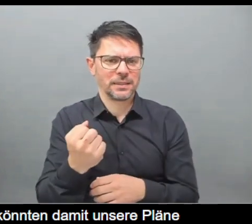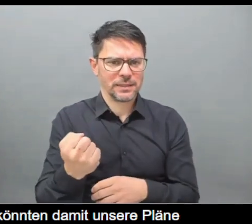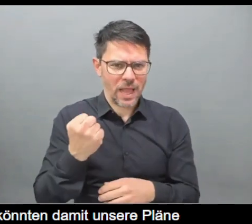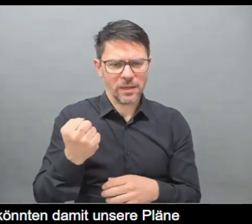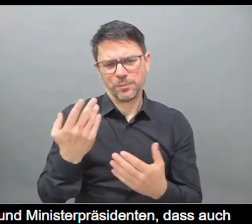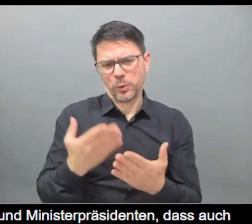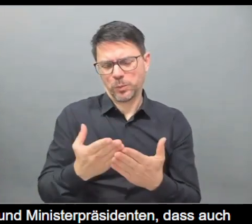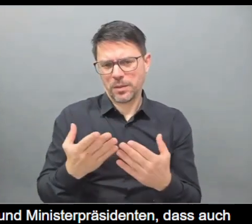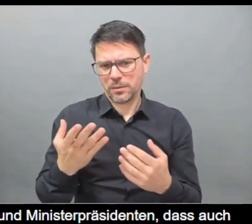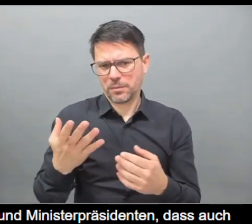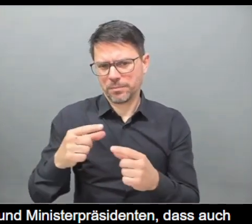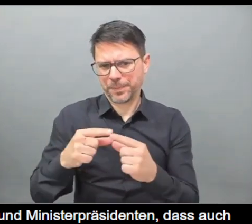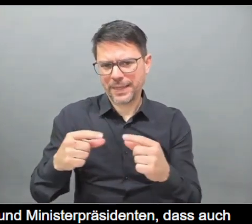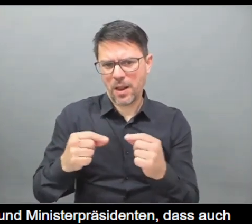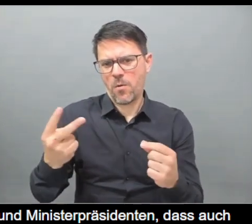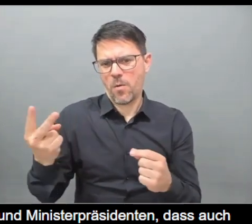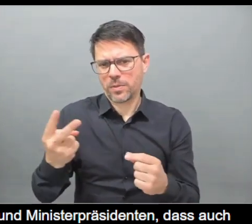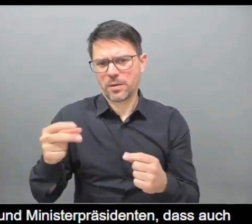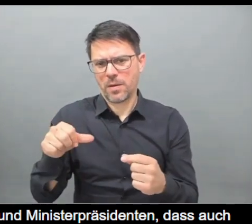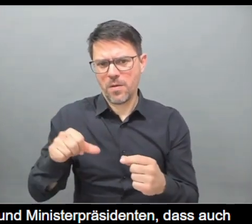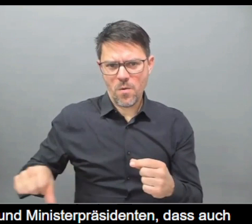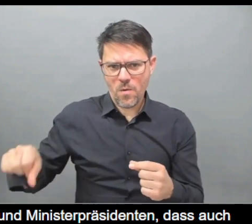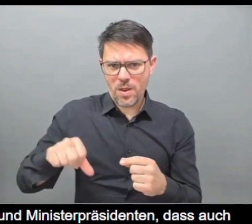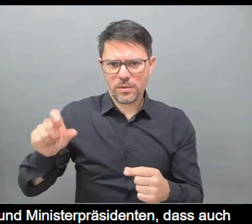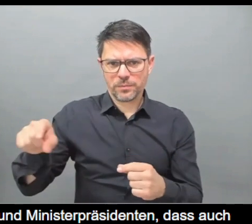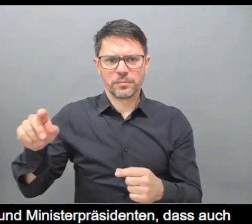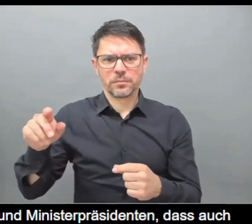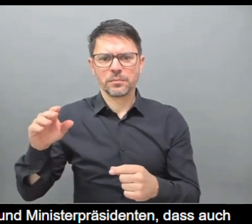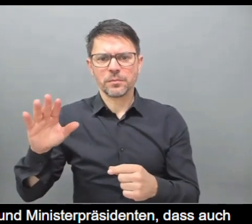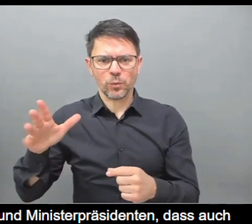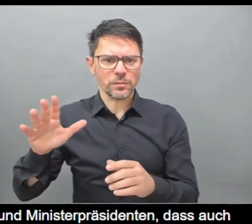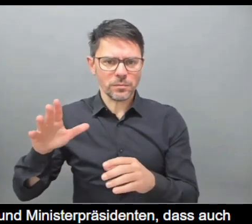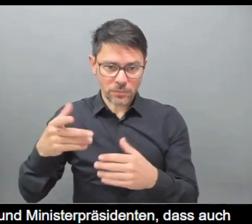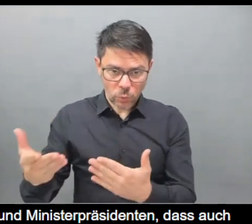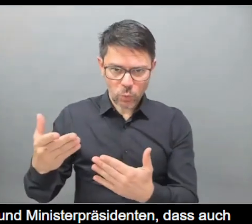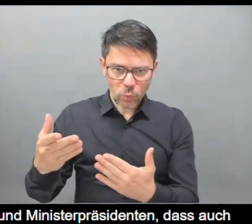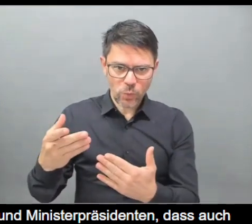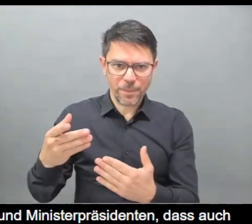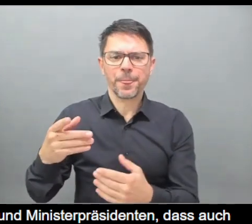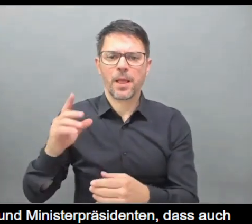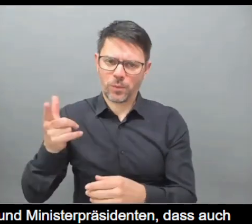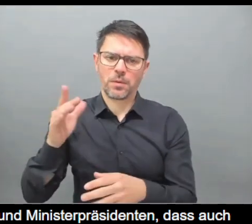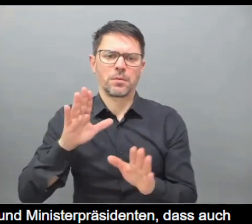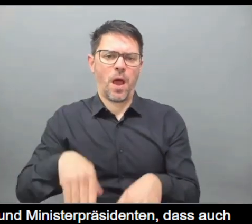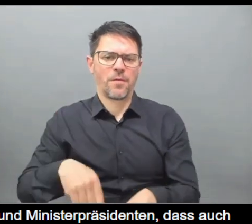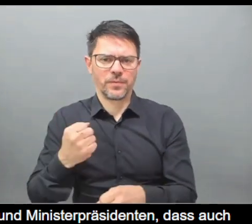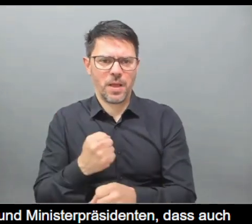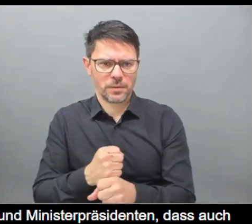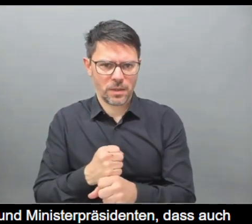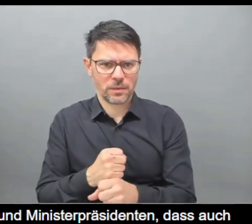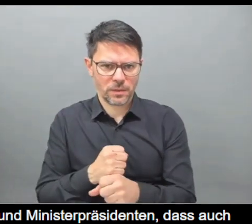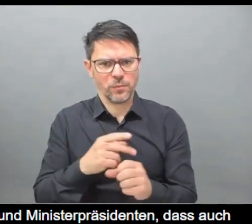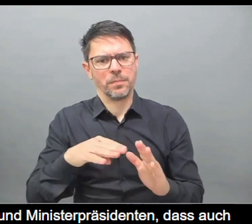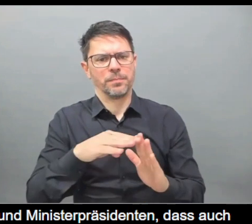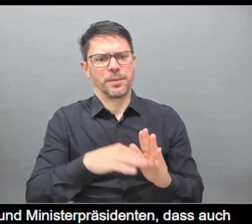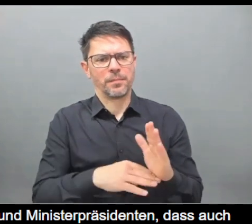Nein, hoppla, wir nehmen Pellet und Öl doch wieder mit rein, wollen aber jetzt eure Programme, die ihr in den Ländern aufgesetzt habt, genau